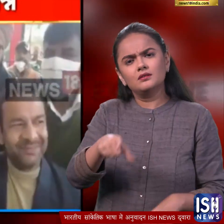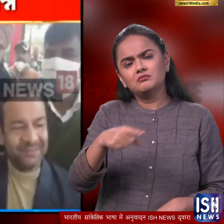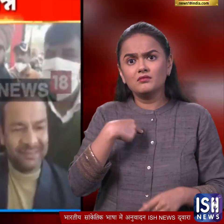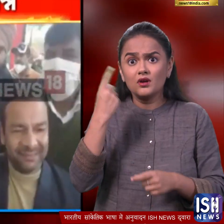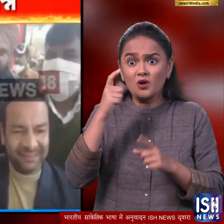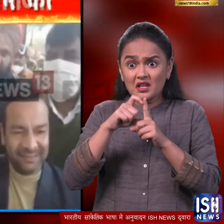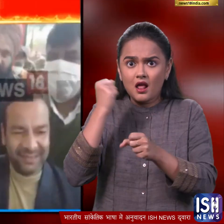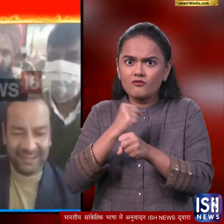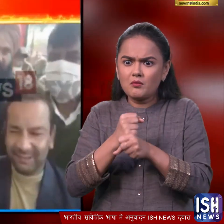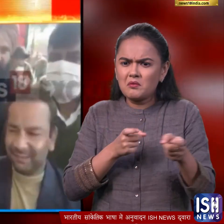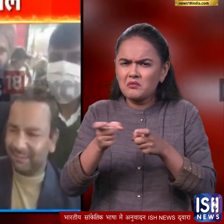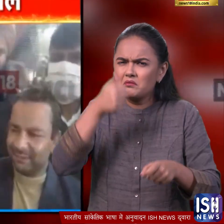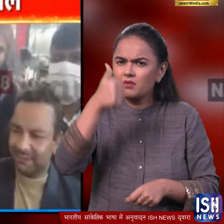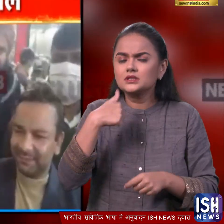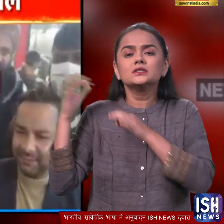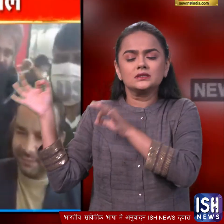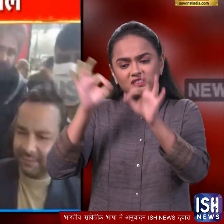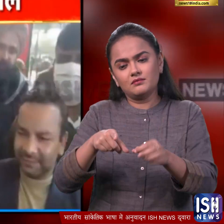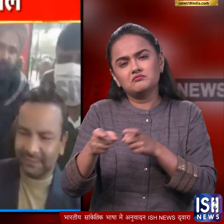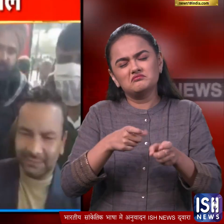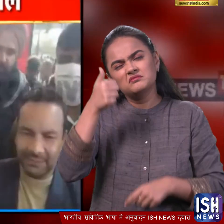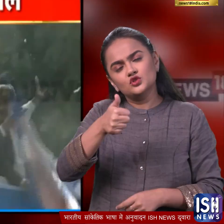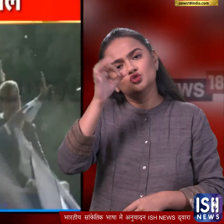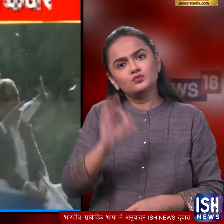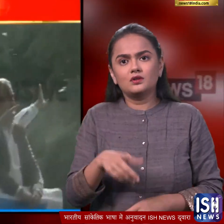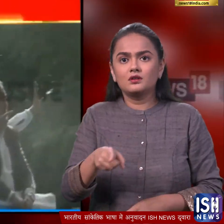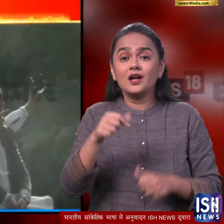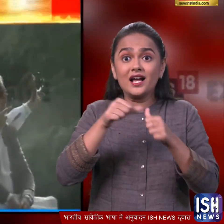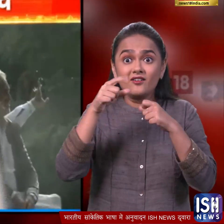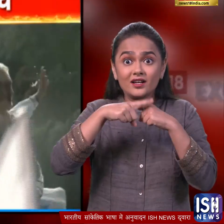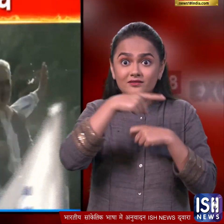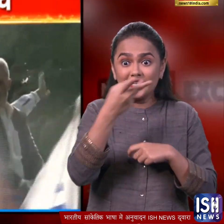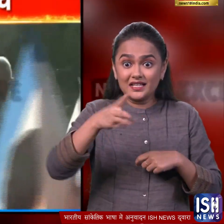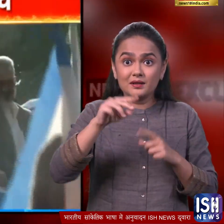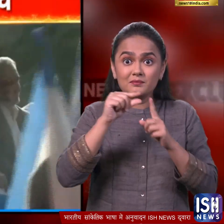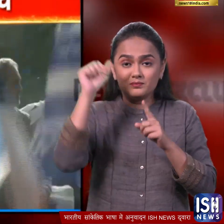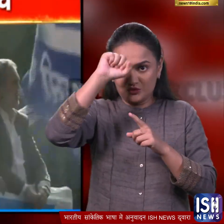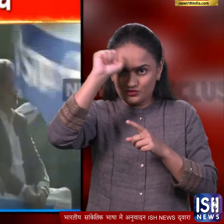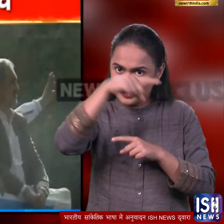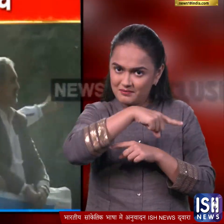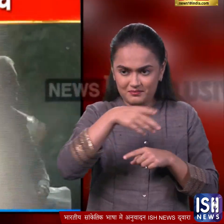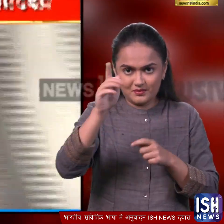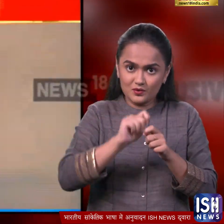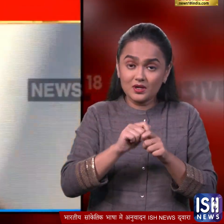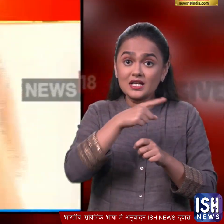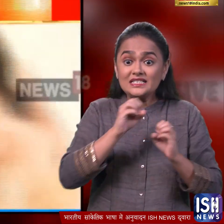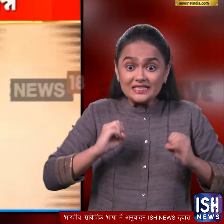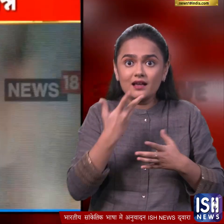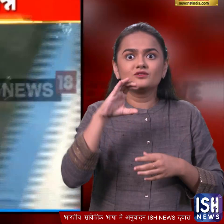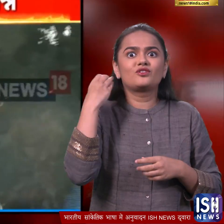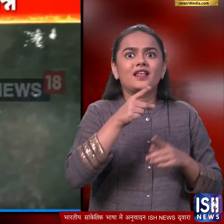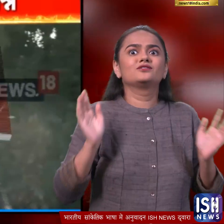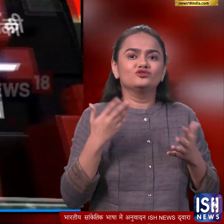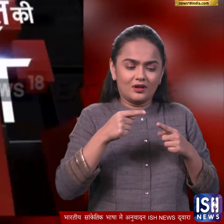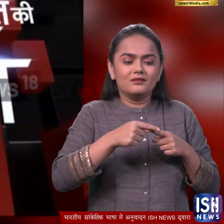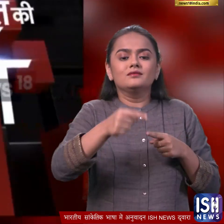दिल्ली में अच्छी सरकार चला रहे हैं, ऐसे चंडीगढ़ को भी सब मिलकर सुधारेंगे। अरविंद केजरीवाल 3 दिन के पंजाब दौरे पर हैं, जिसकी शुरुआत उन्होंने